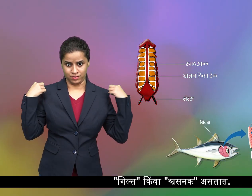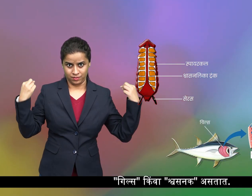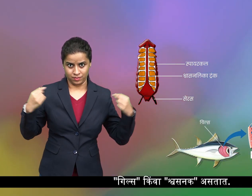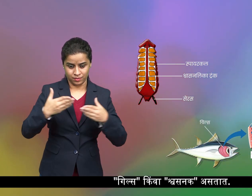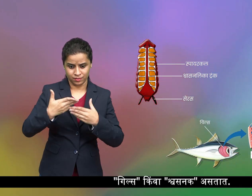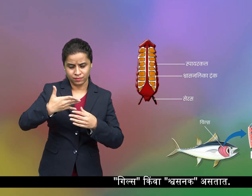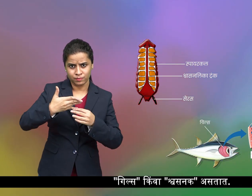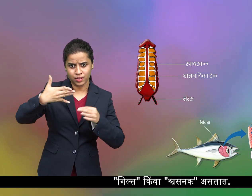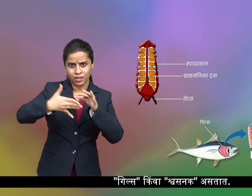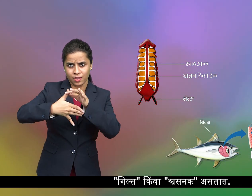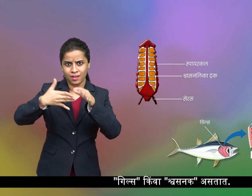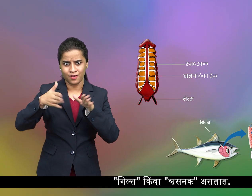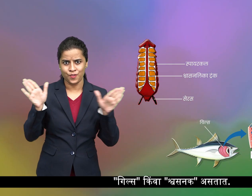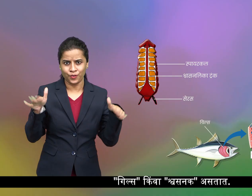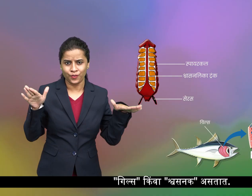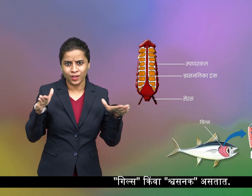गिल्स किंवा श्वसनक असतात.